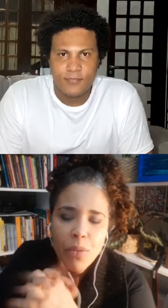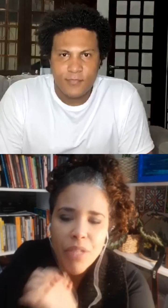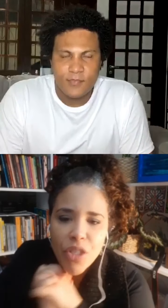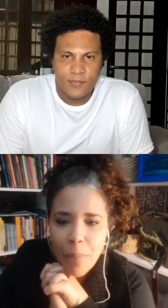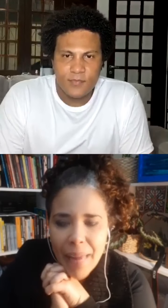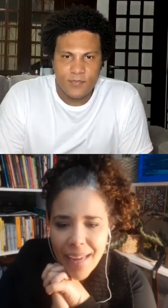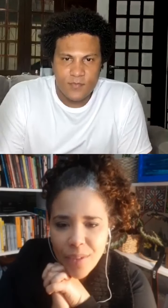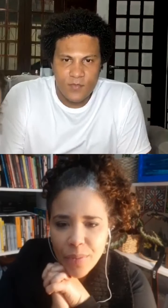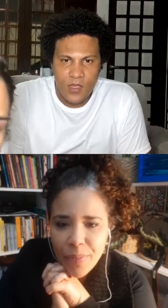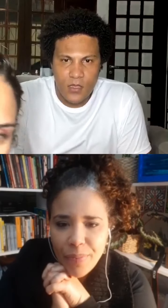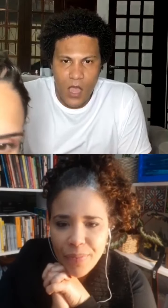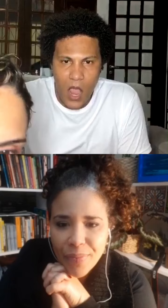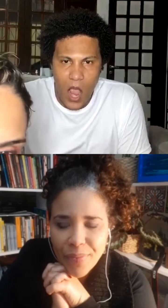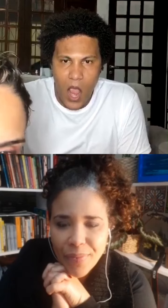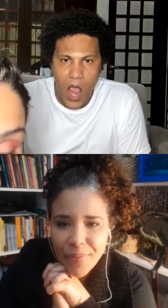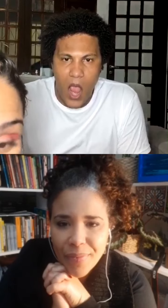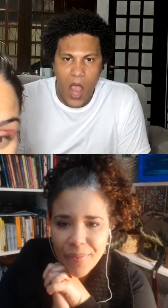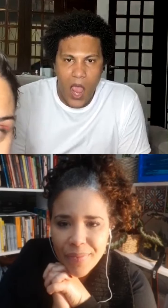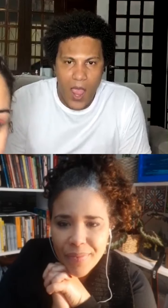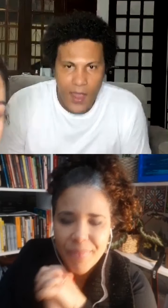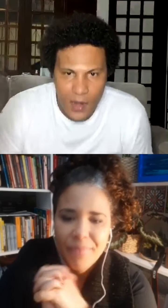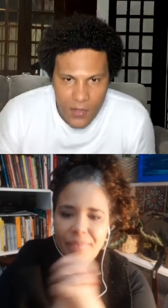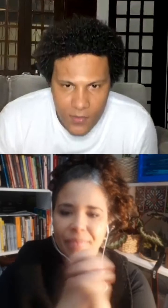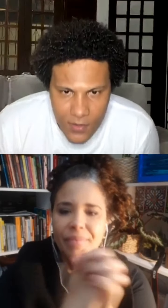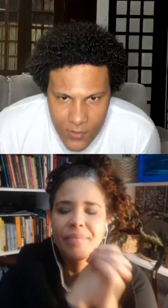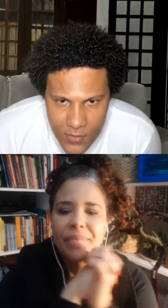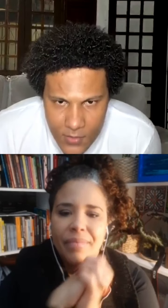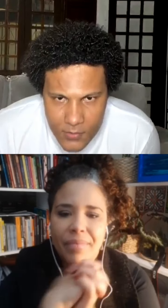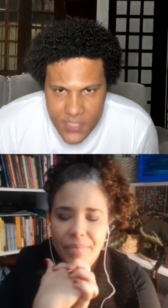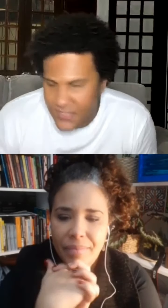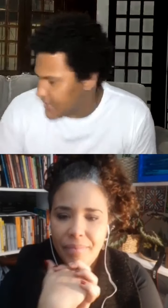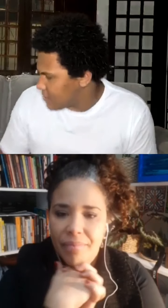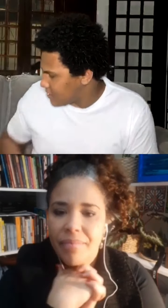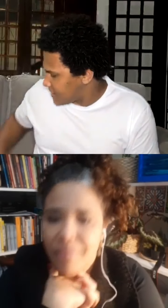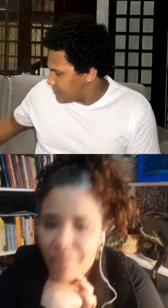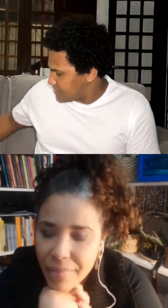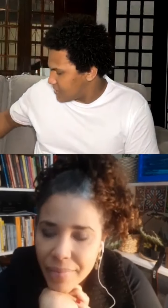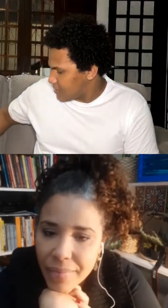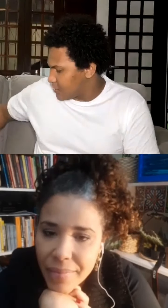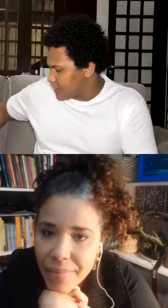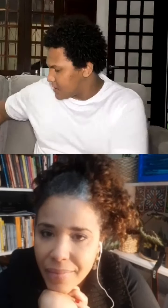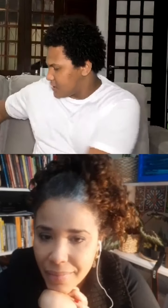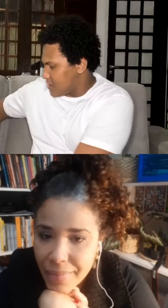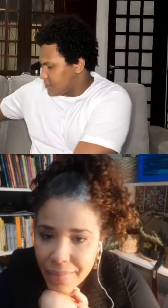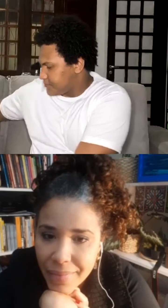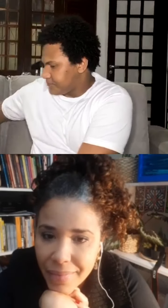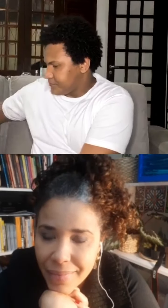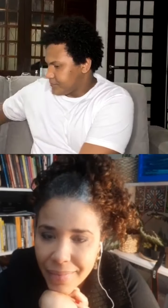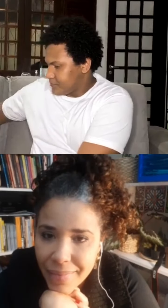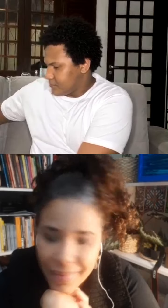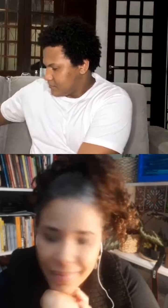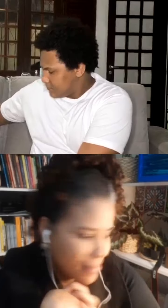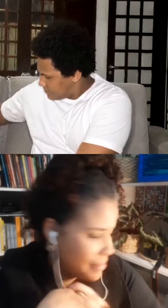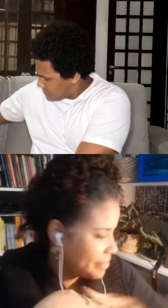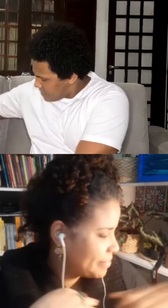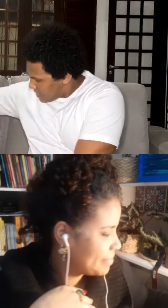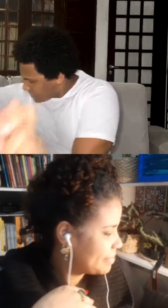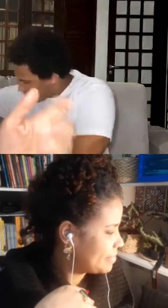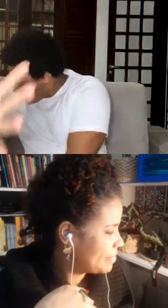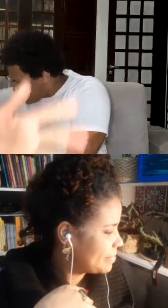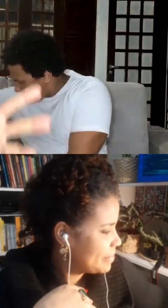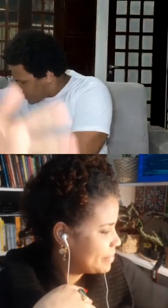Perguntas, Roberto? Érica, temos 39 perguntas aqui. Misericórdia, eu anotei aqui já. Deixa eu ver se a gente dá só...